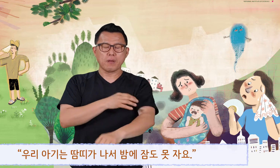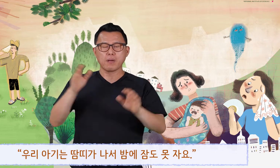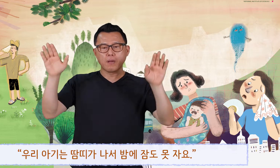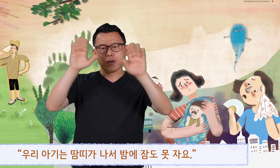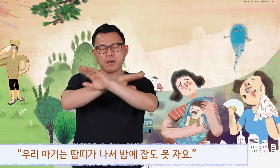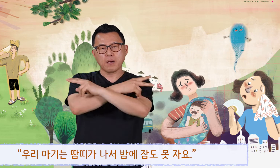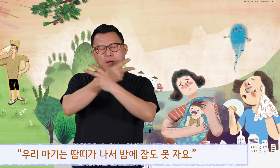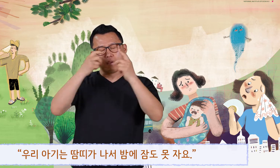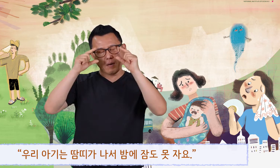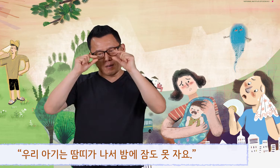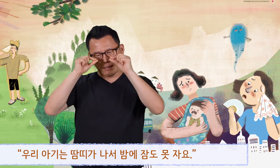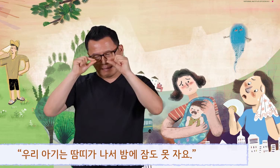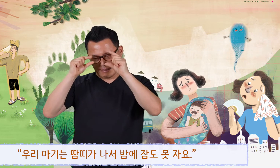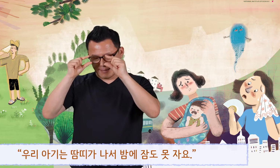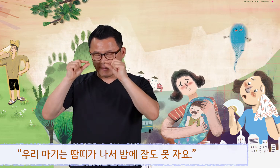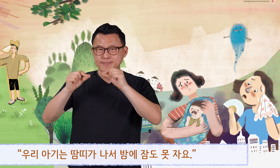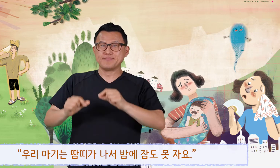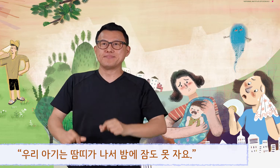잠도 못 자요.